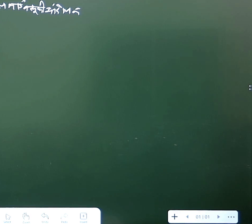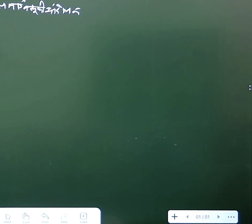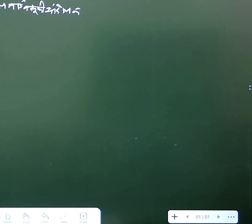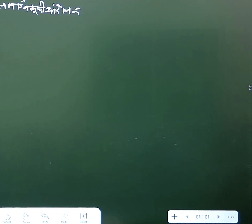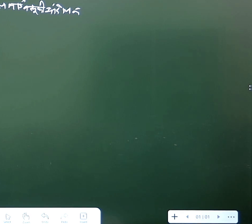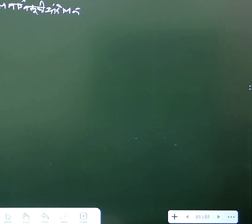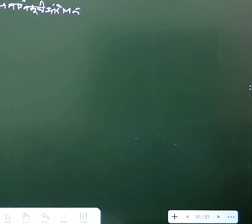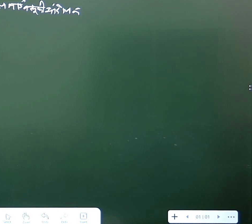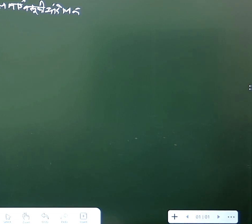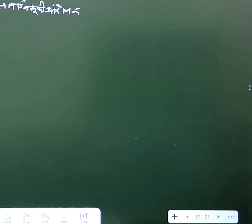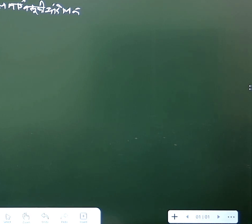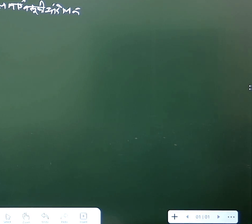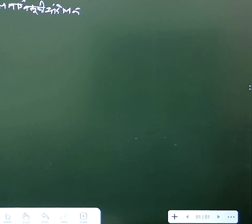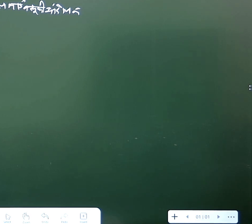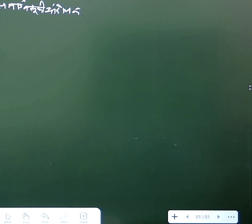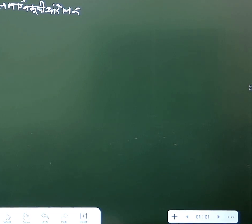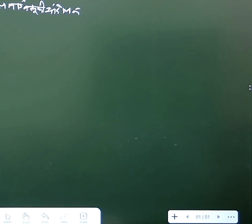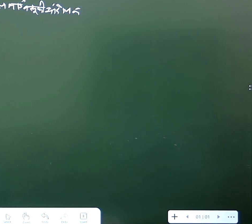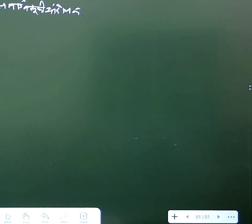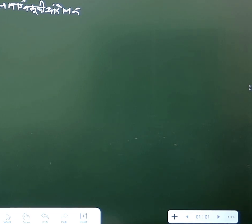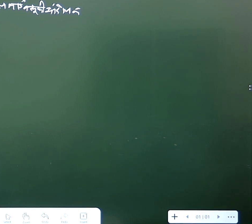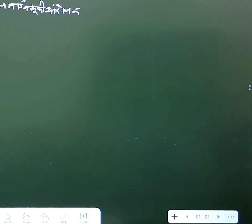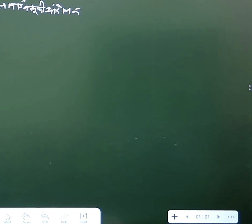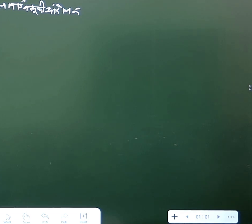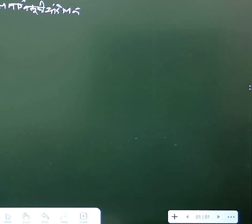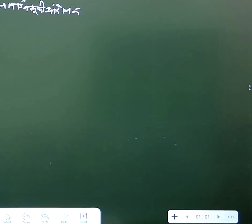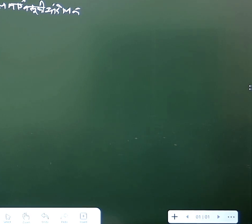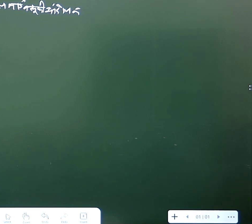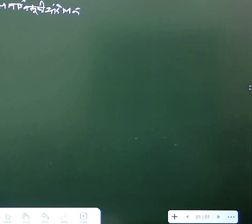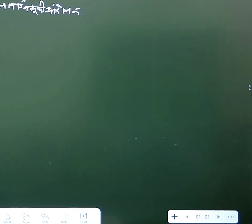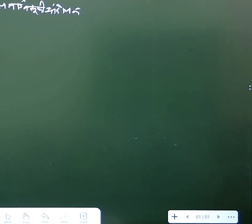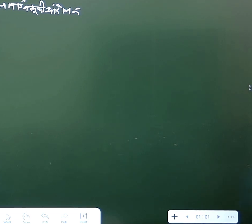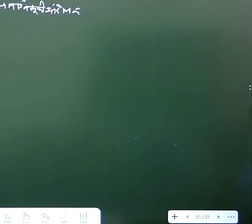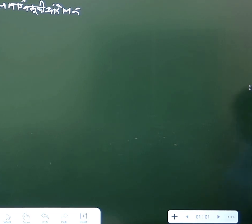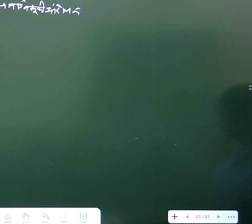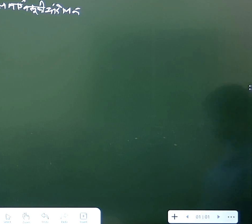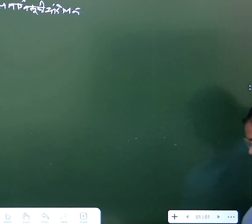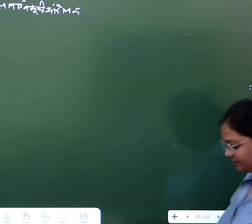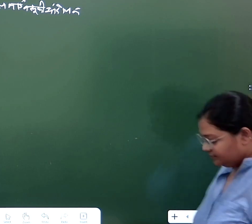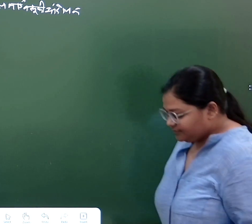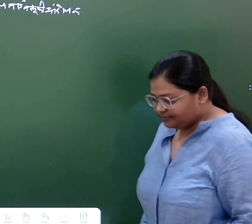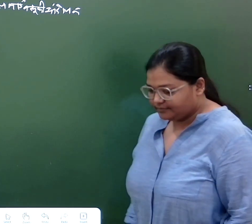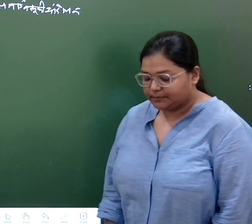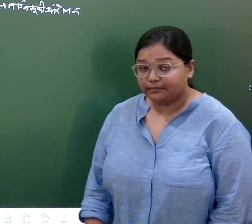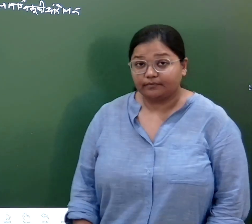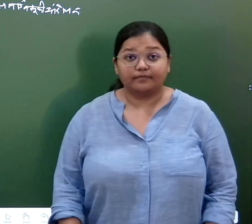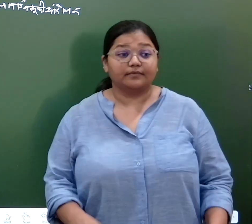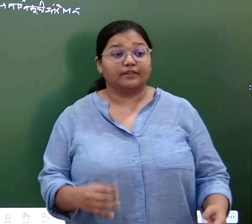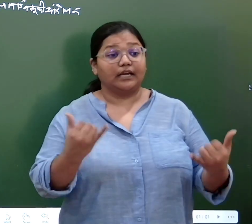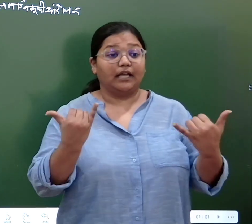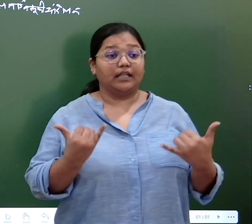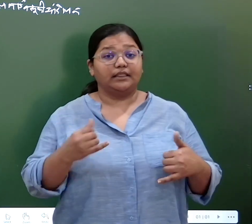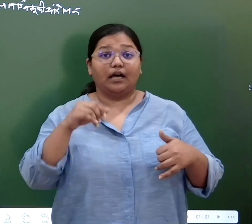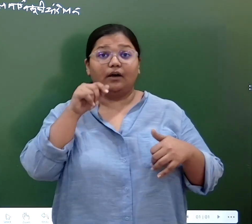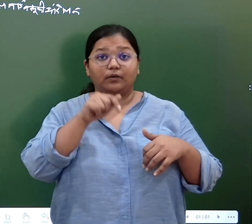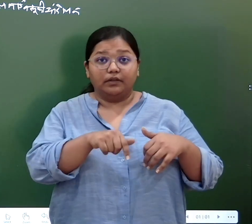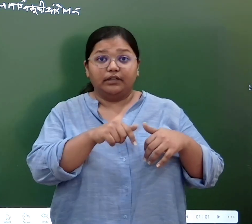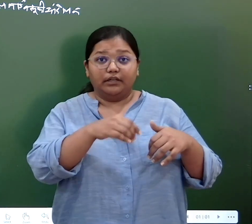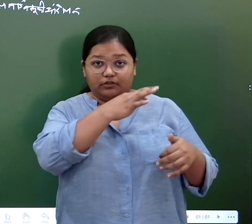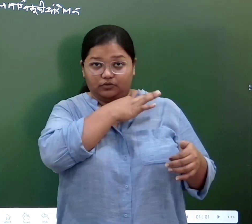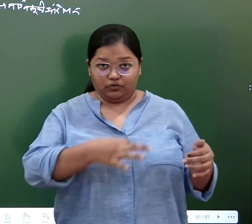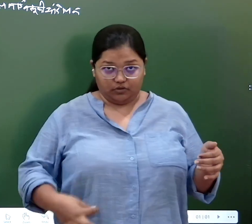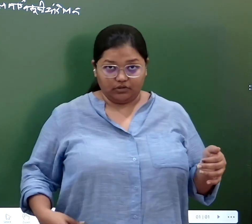अलग समूहों में बटा हुआ था। ठीक, तो अलग अलग बटा हुआ था, तो उसका विरोध करने के लिए समाज से जोड़ा